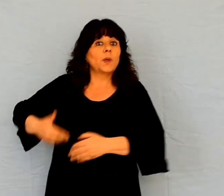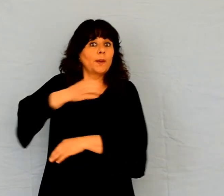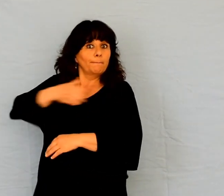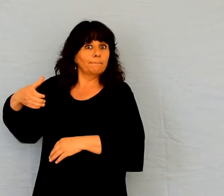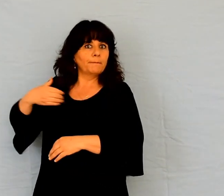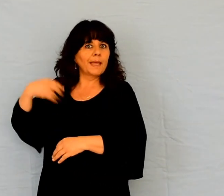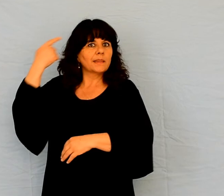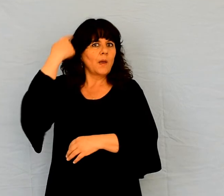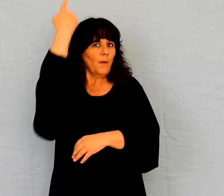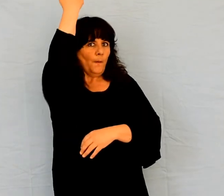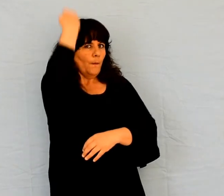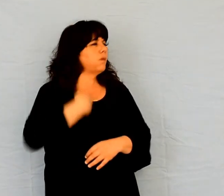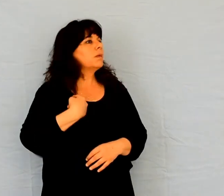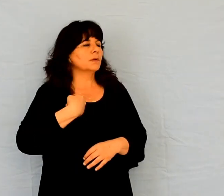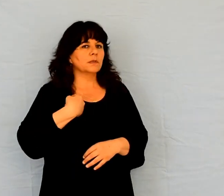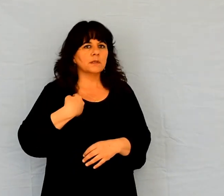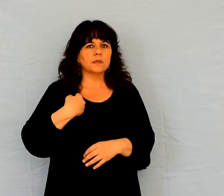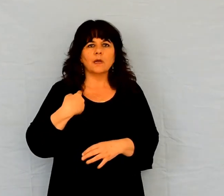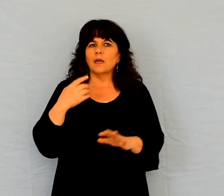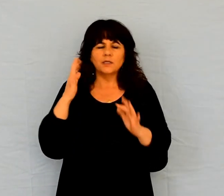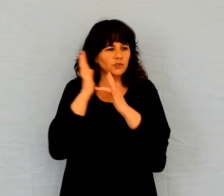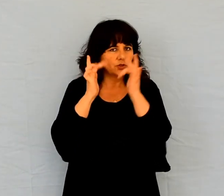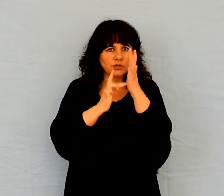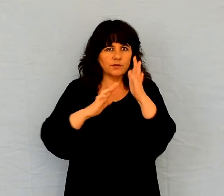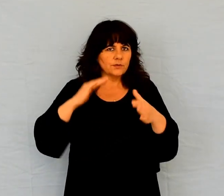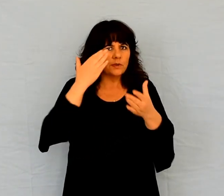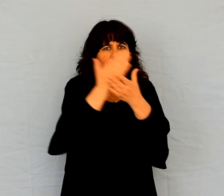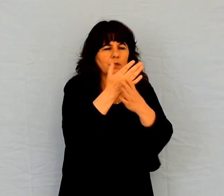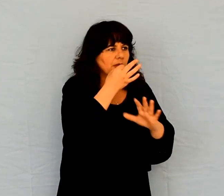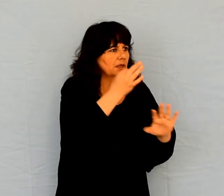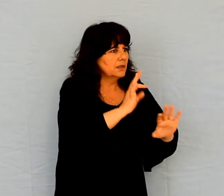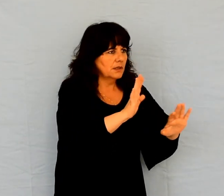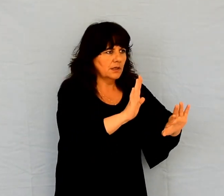droite. Mais Jésus dit : « Restez-en là. »